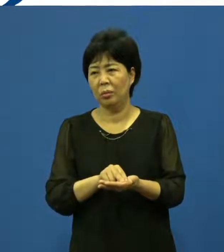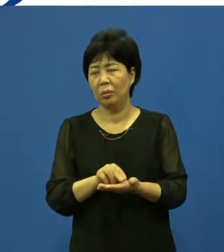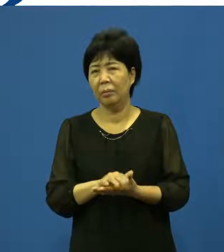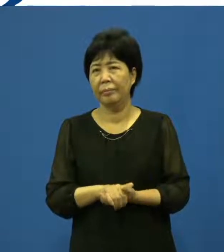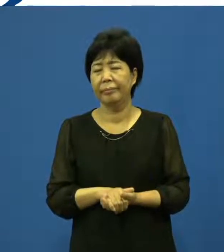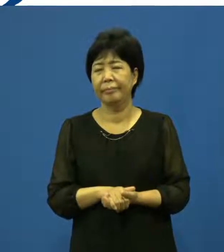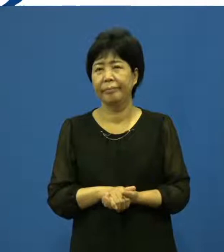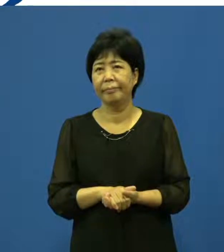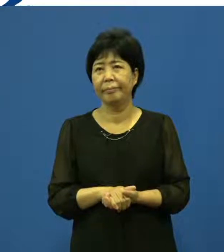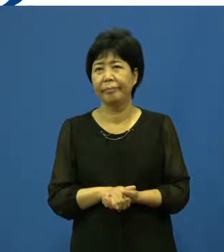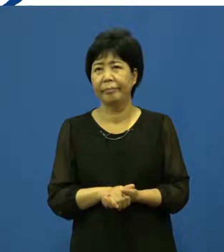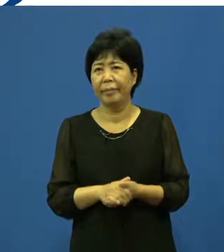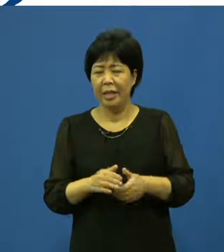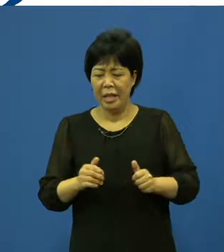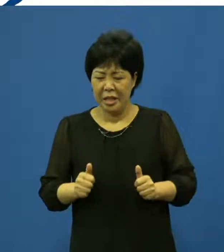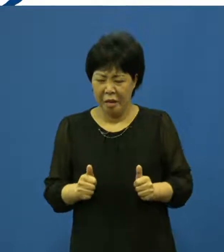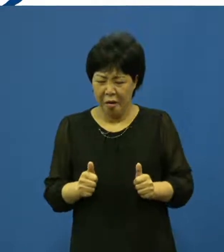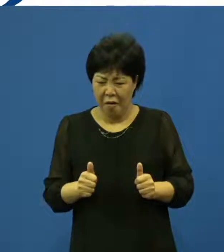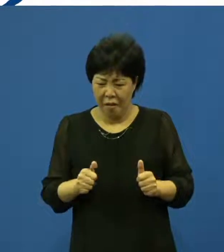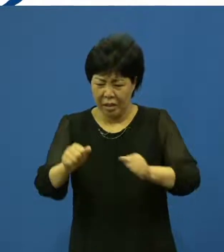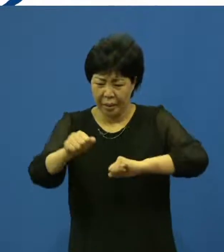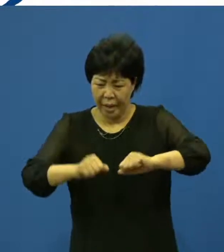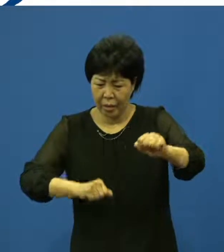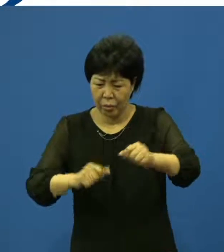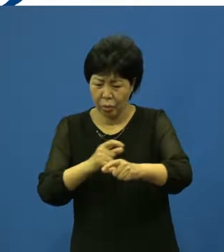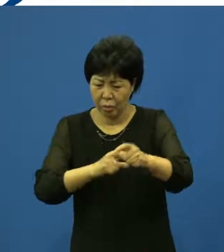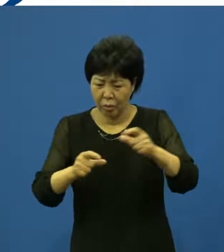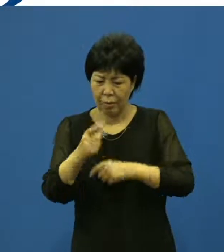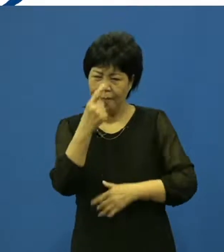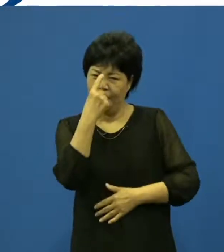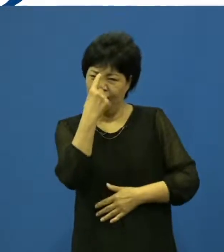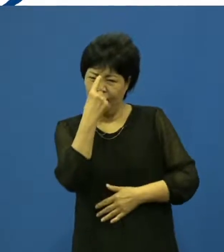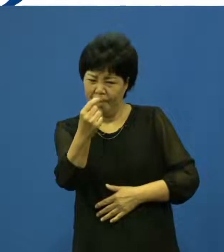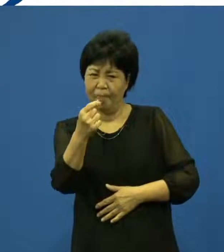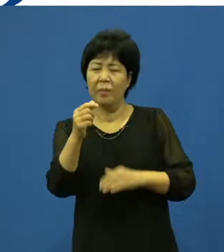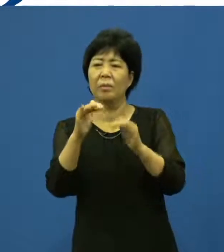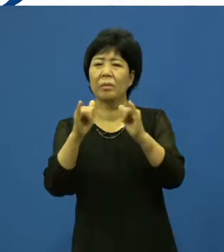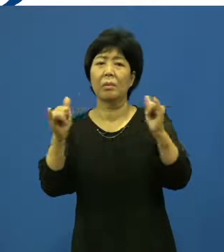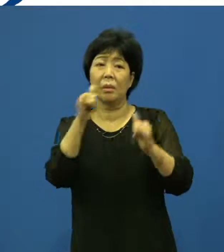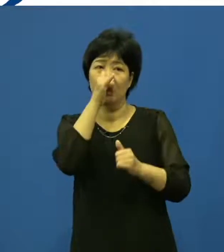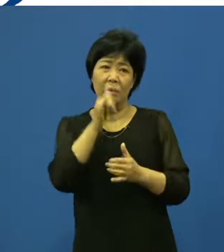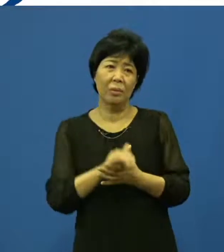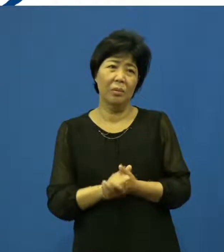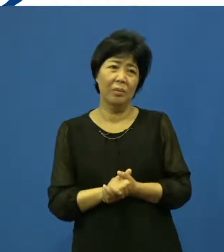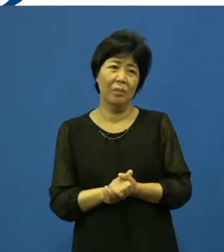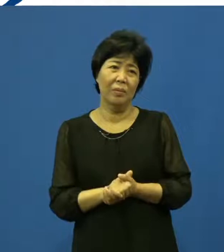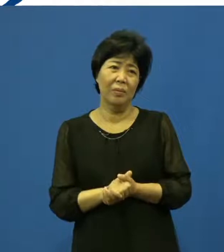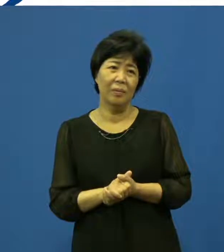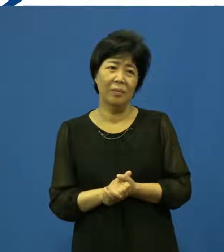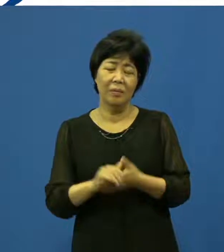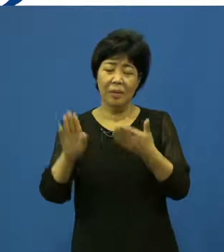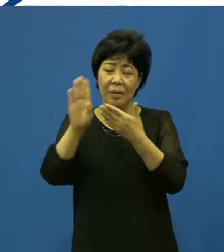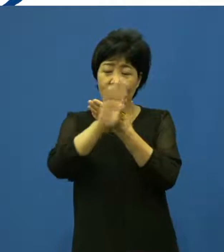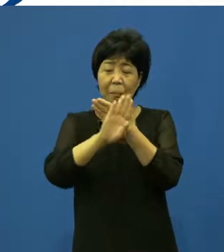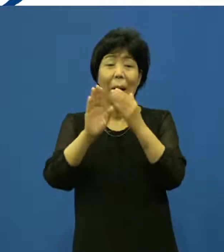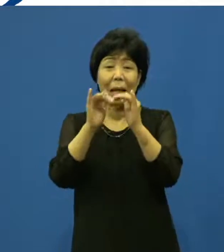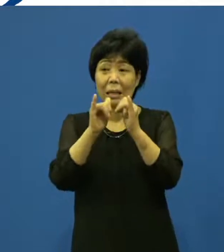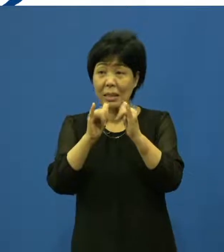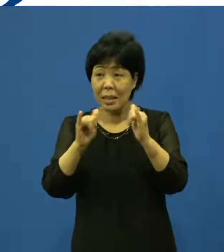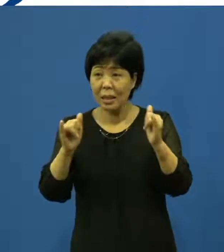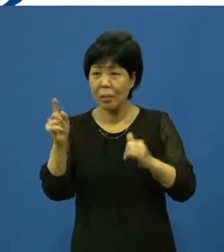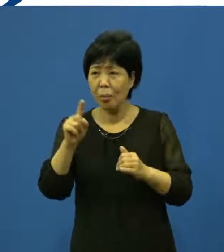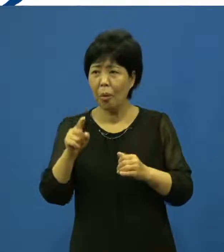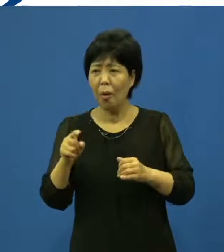항상 열심의 출처가 중요합니다. 바리새인들만큼 열심히 했던